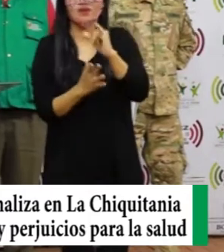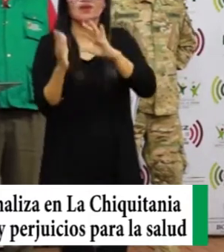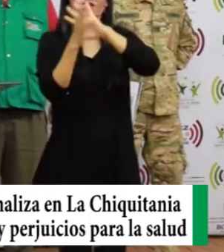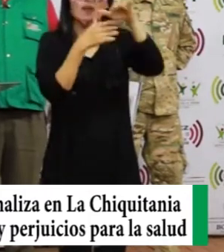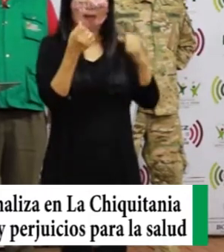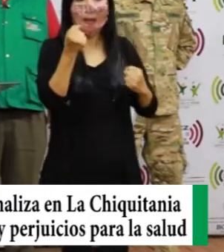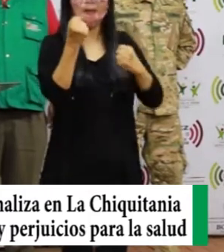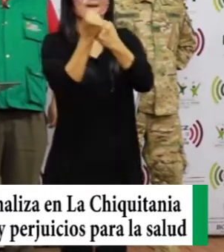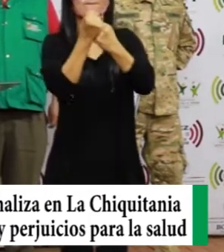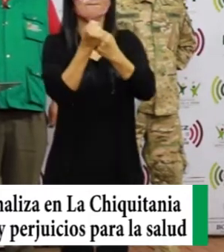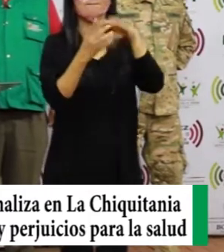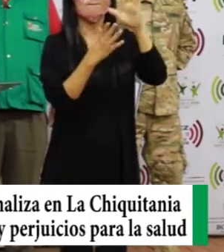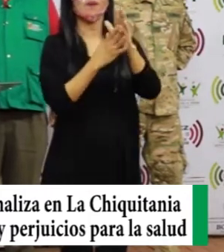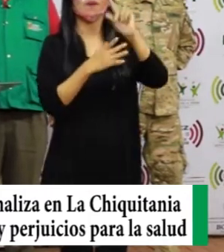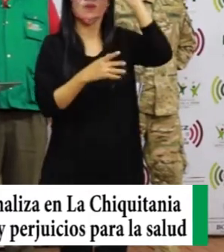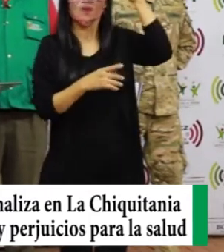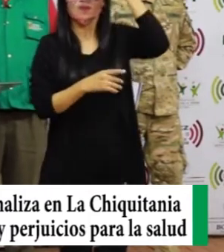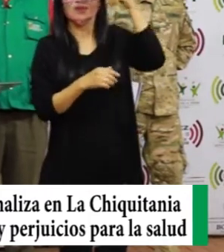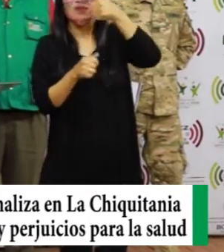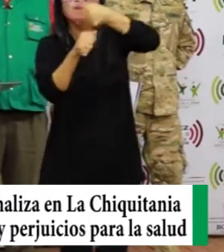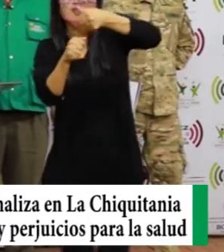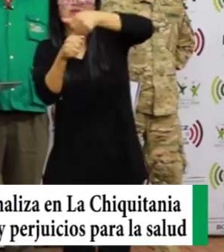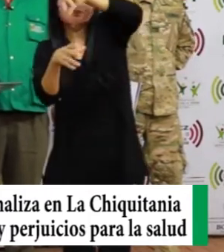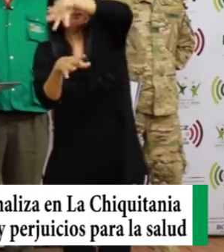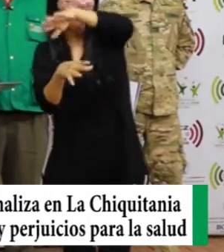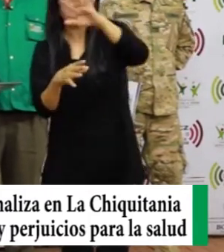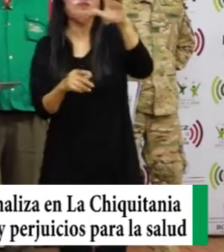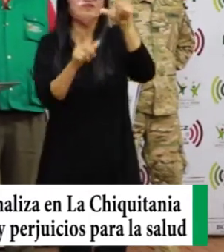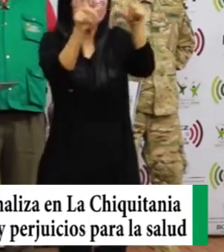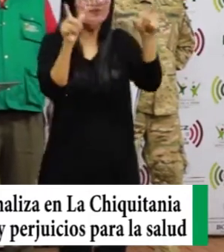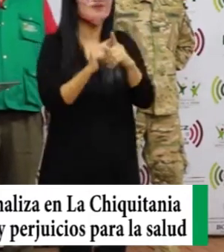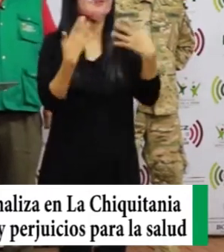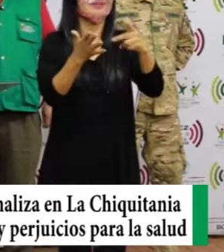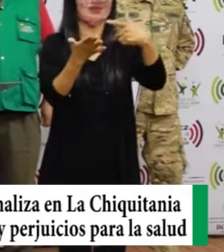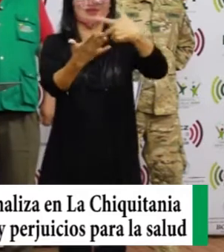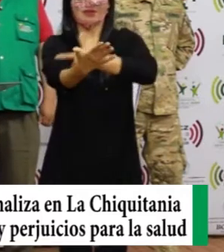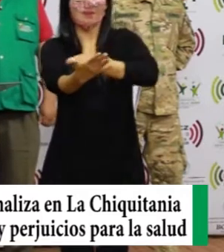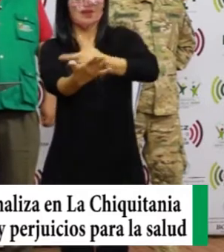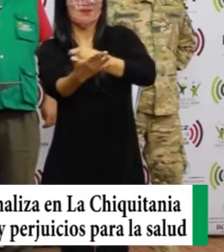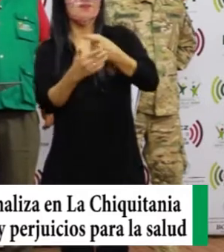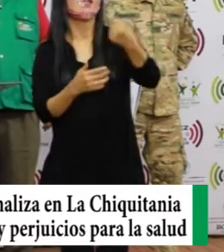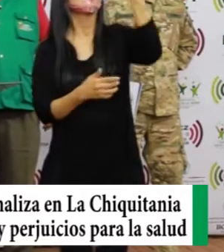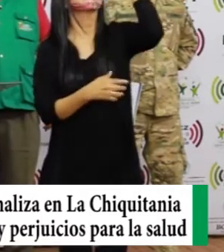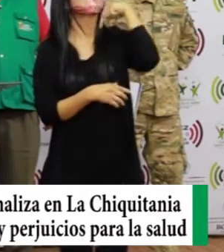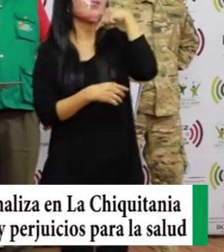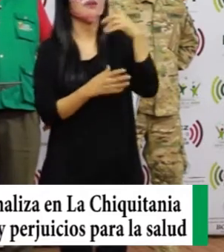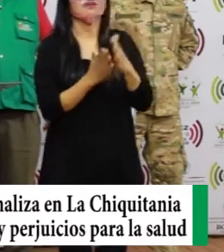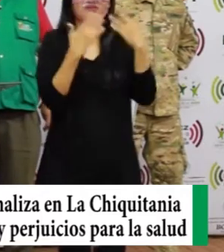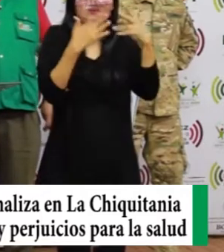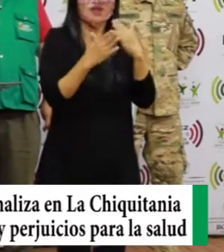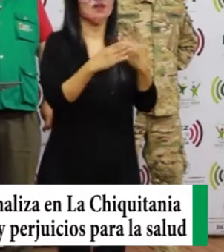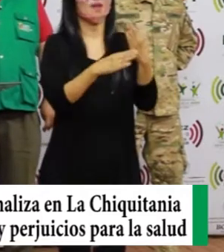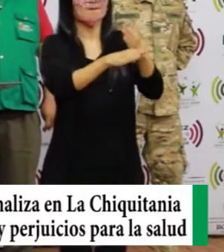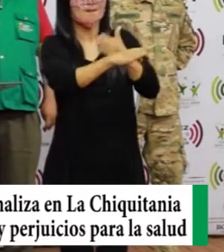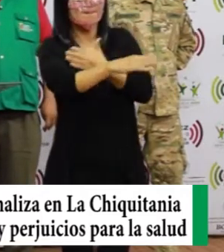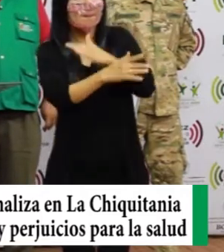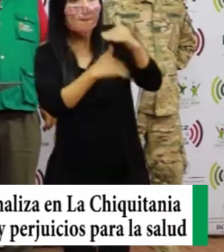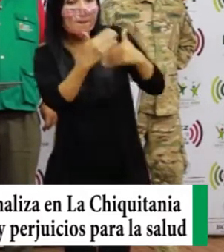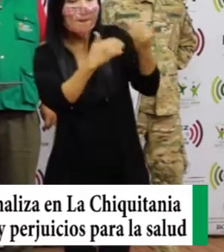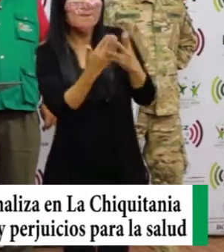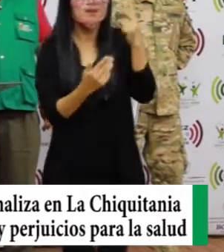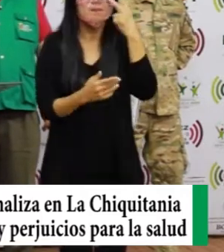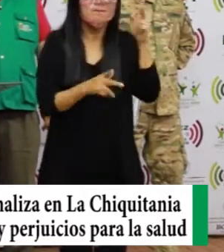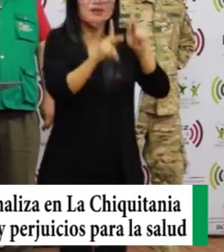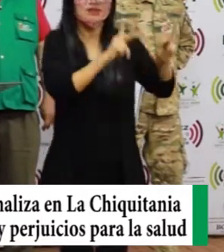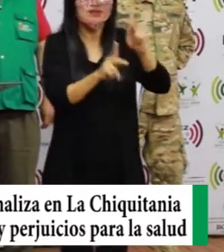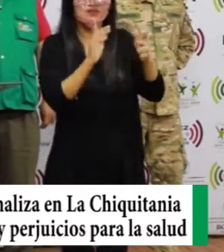apoyo del gobierno municipal local, hemos podido hacerle las respectivas pruebas rápidas que se le han procesado por lo menos a